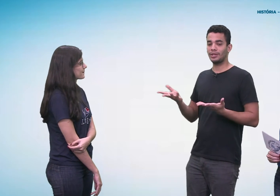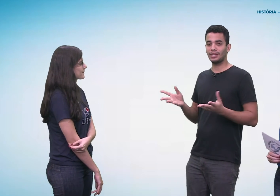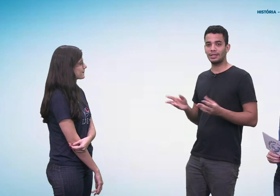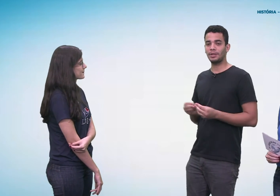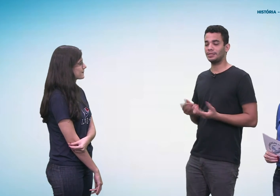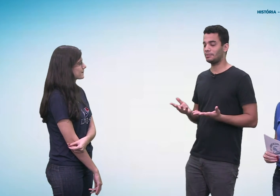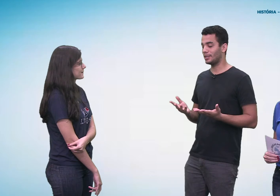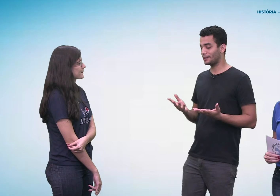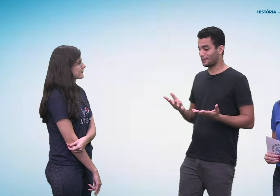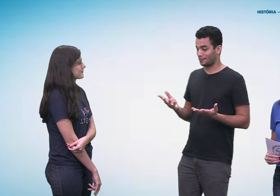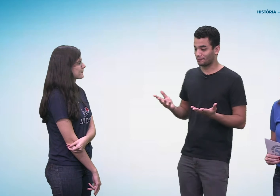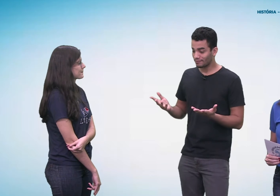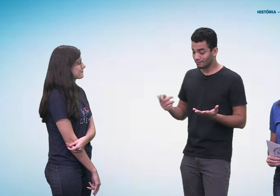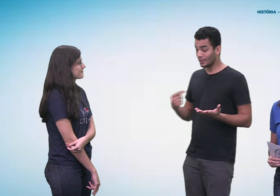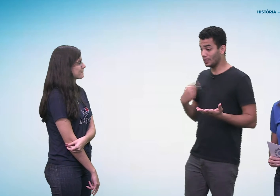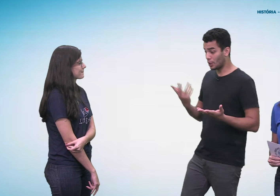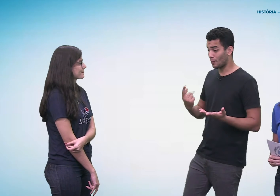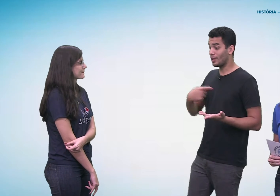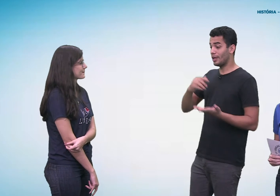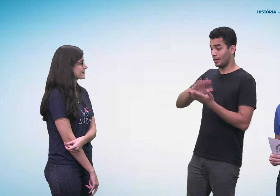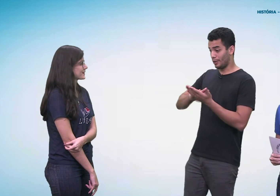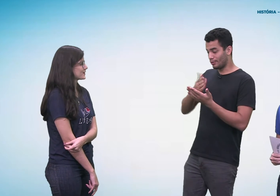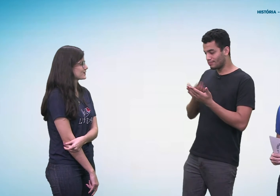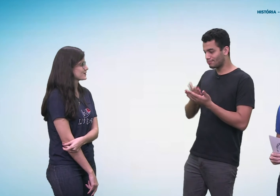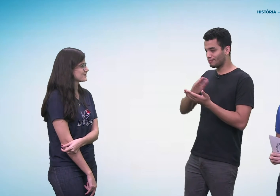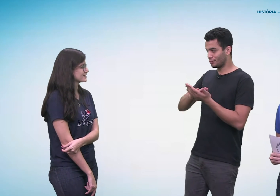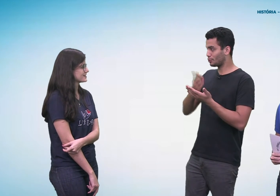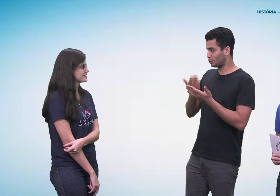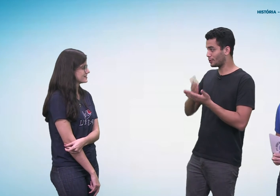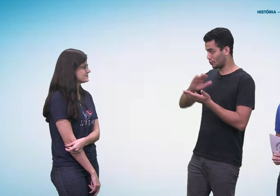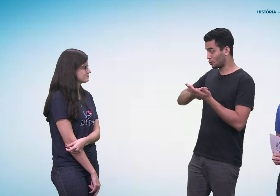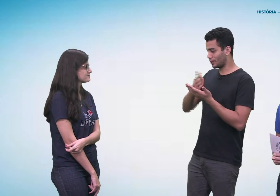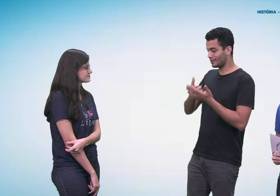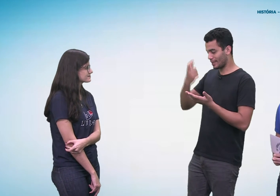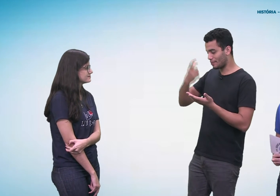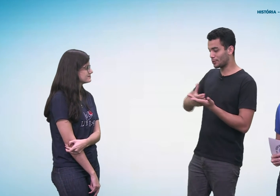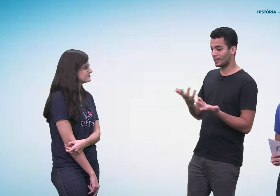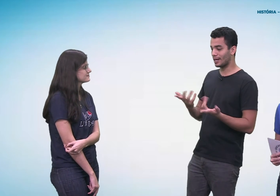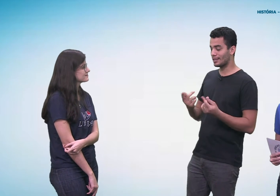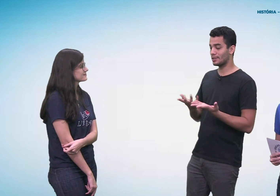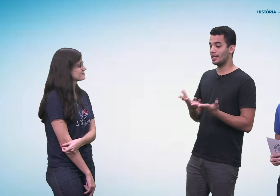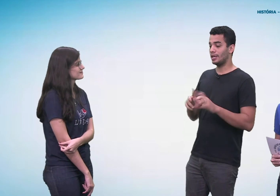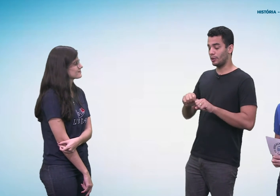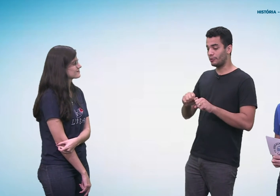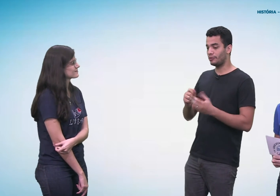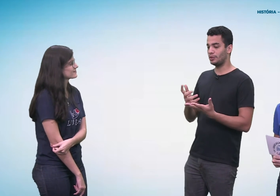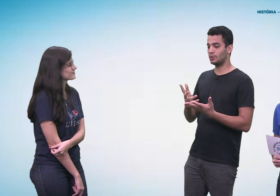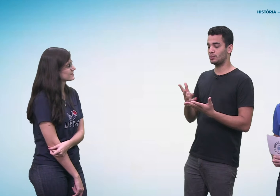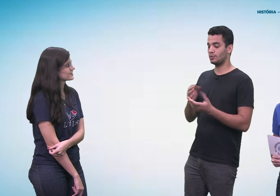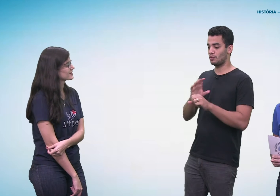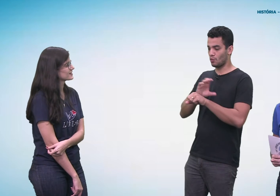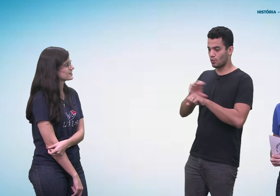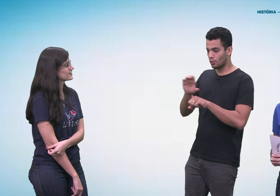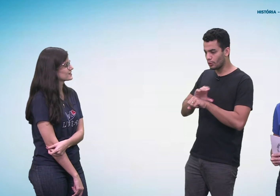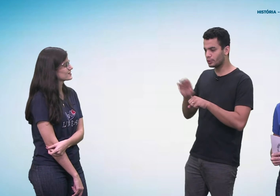ela está participando. Tá. Então, eu, tradutor e intérprete, no caso, eu fiz o curso